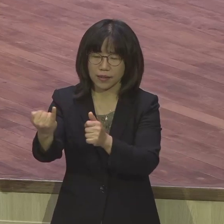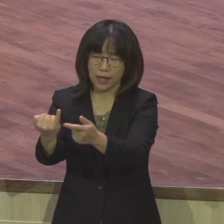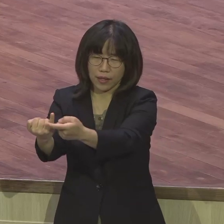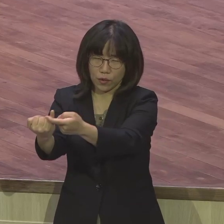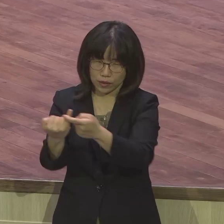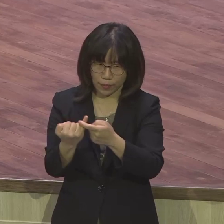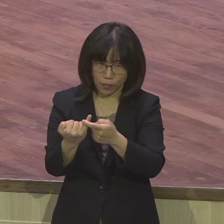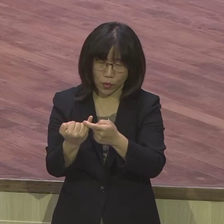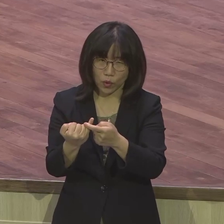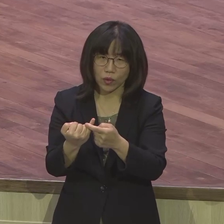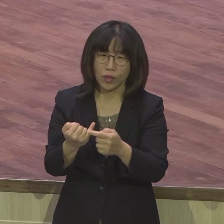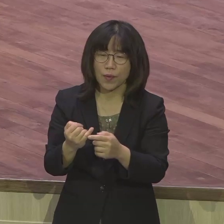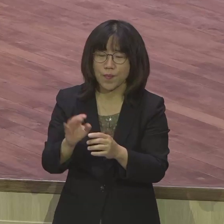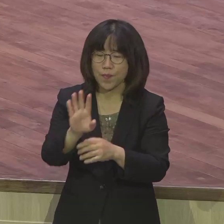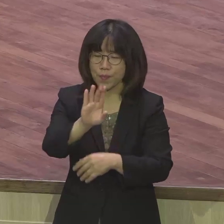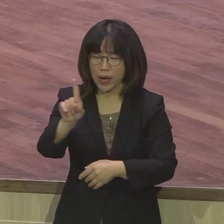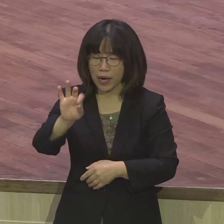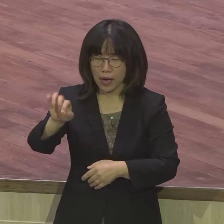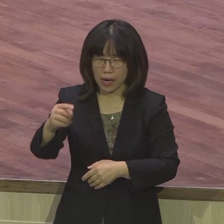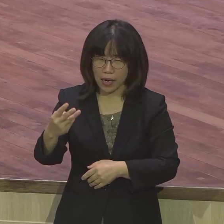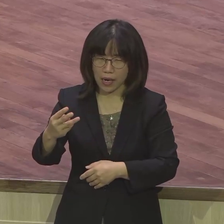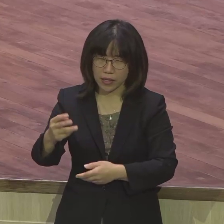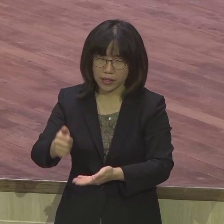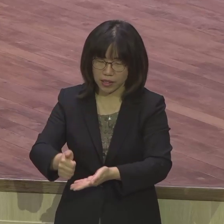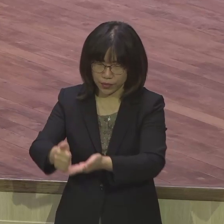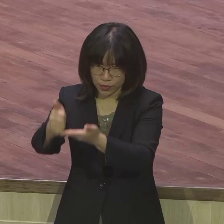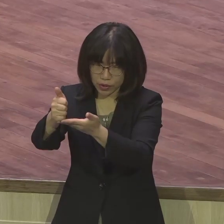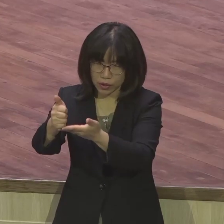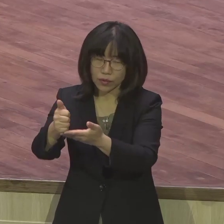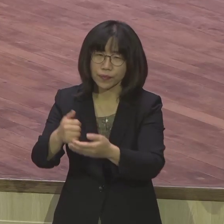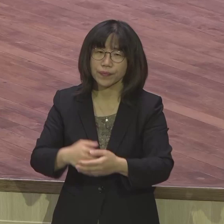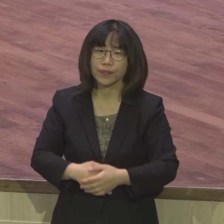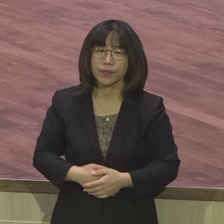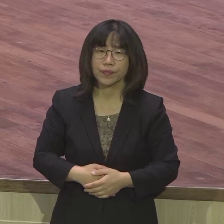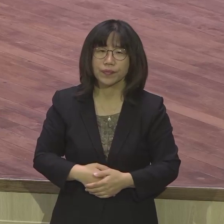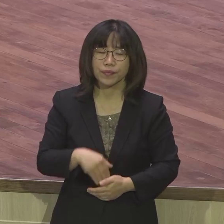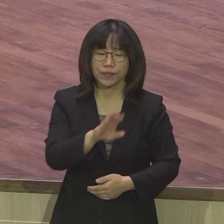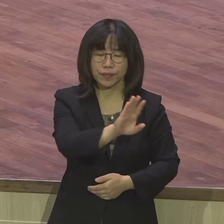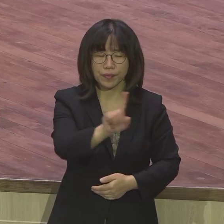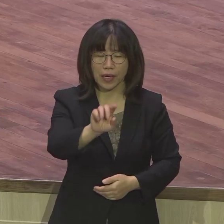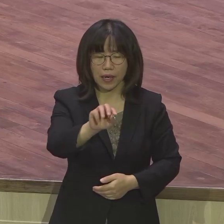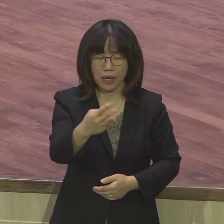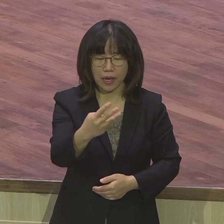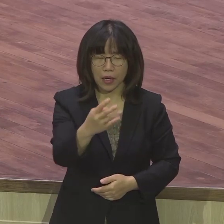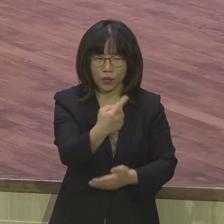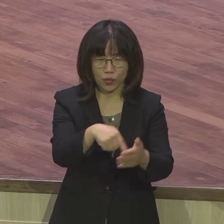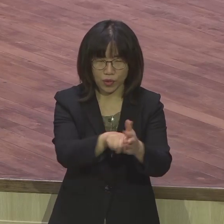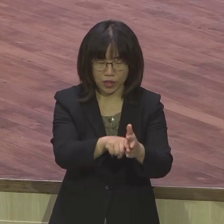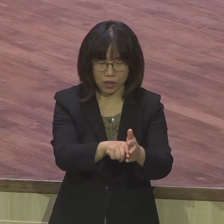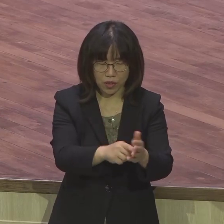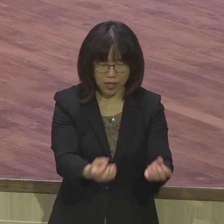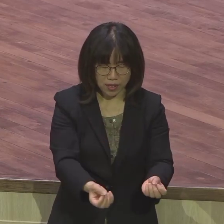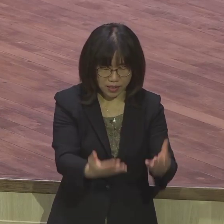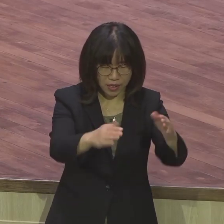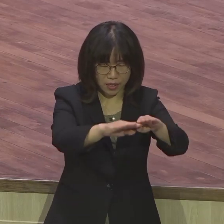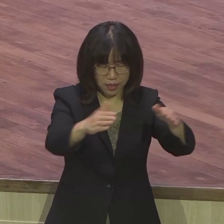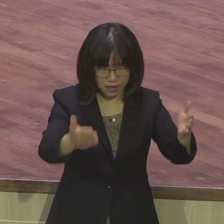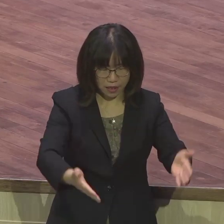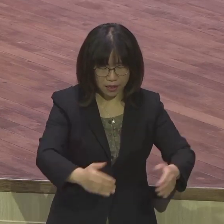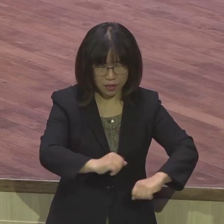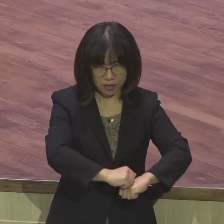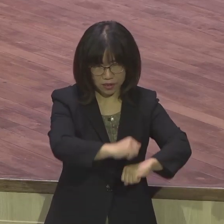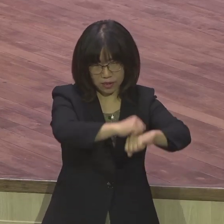아방이 어느 정도냐면요. 사마리아에 건축한 바알의 신전 안에 바알을 위하여 제단을 쌓으며 신전을 건축해서 바알